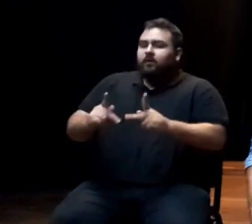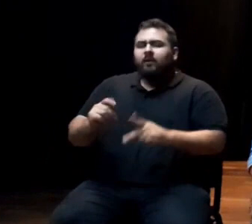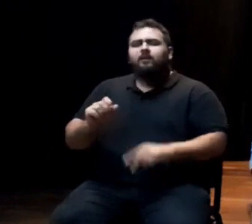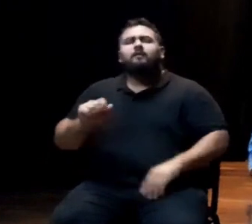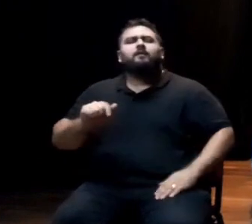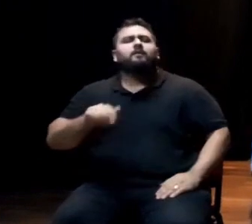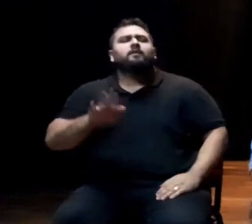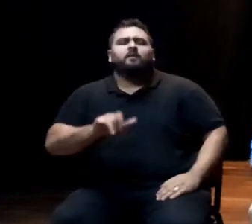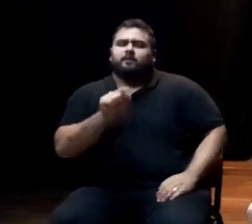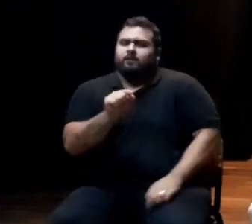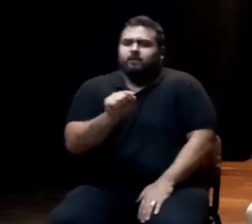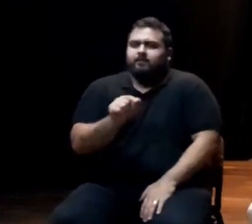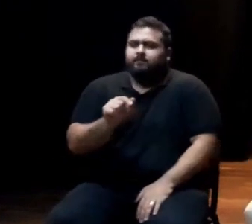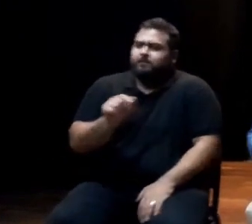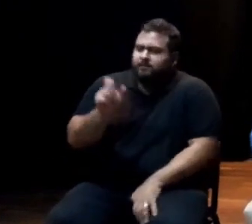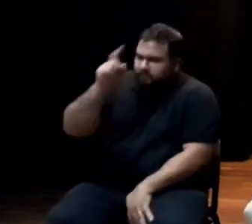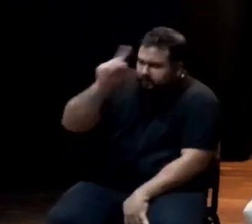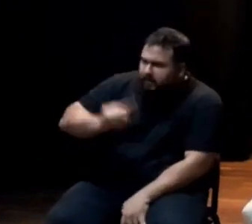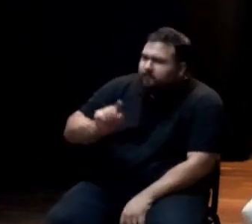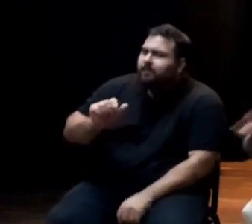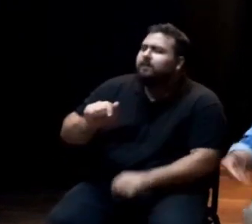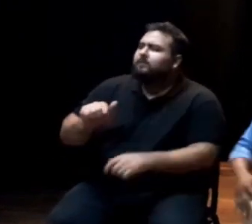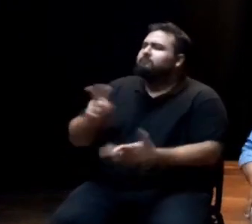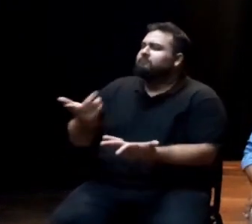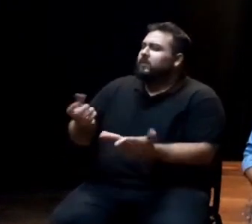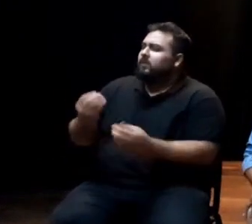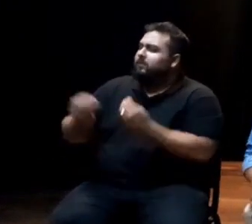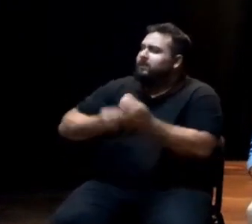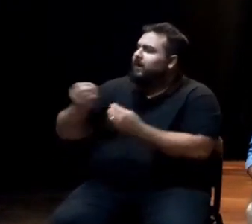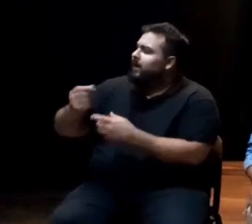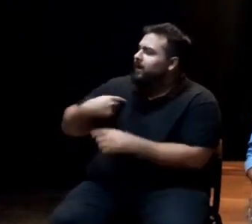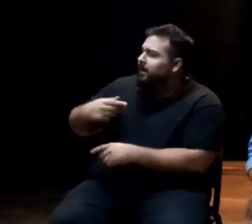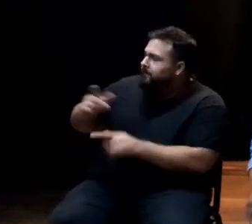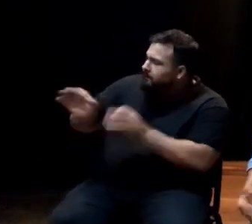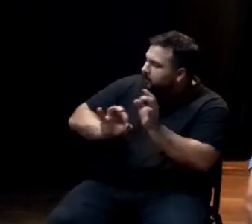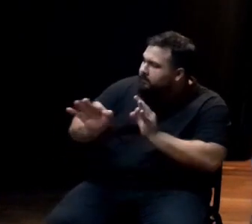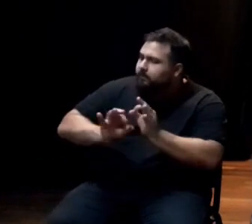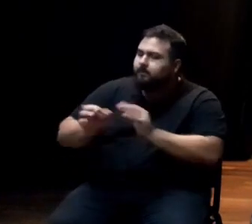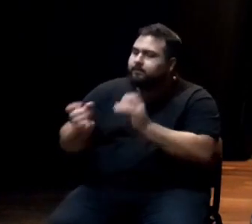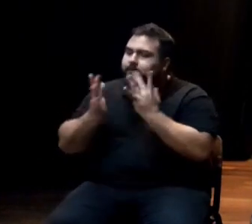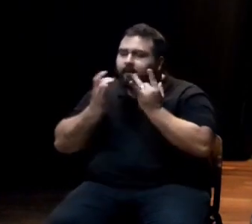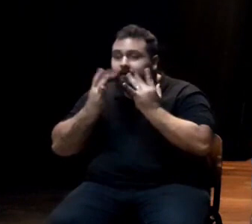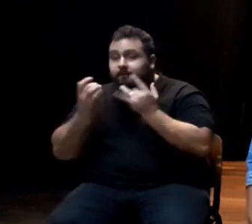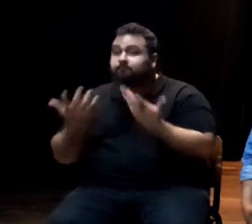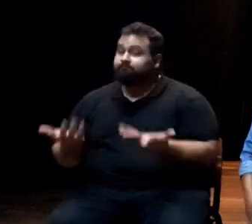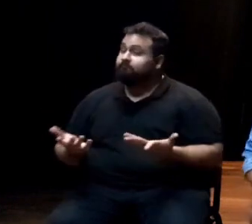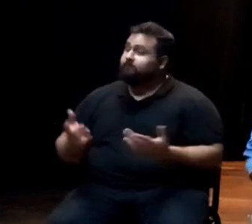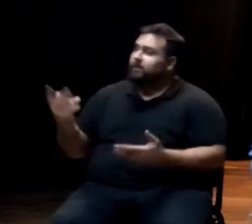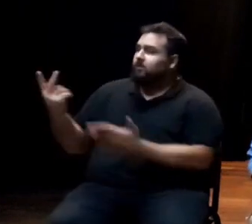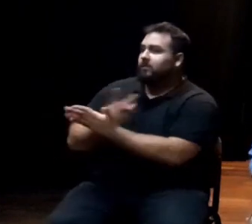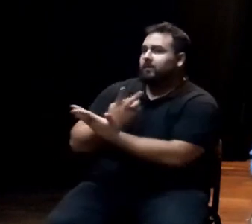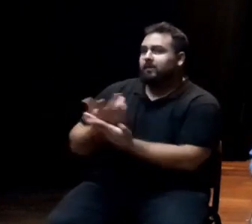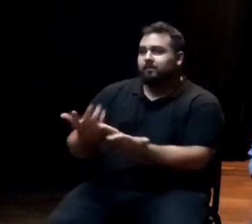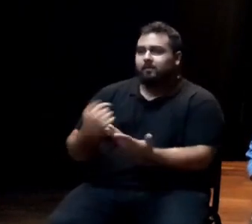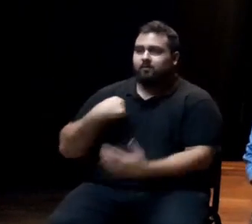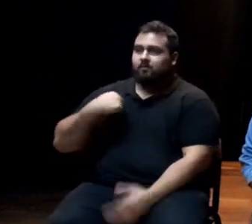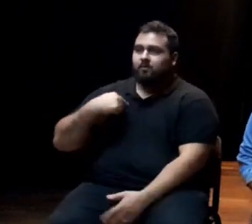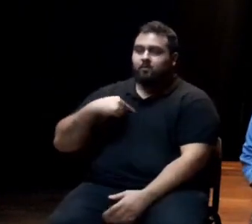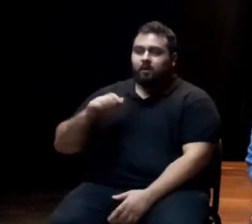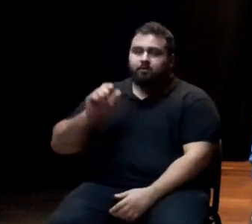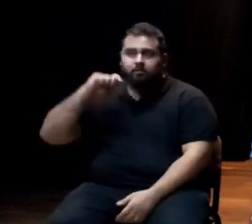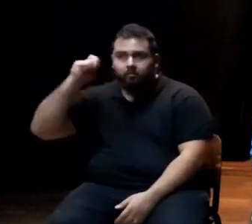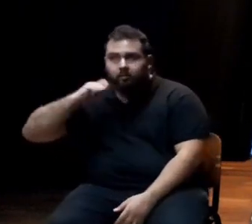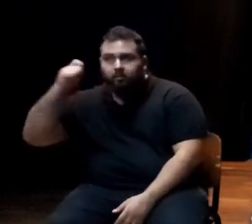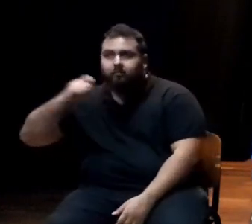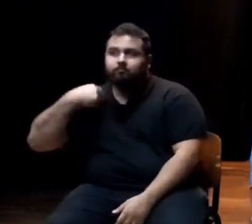é você? Você não sabe como é a produção teatral? Super rola. Eu sou ator. Eu queria entrar